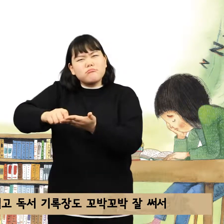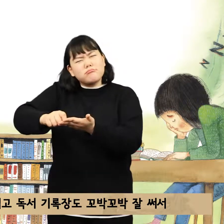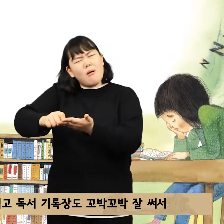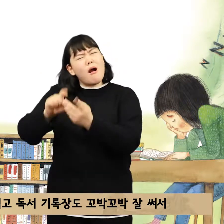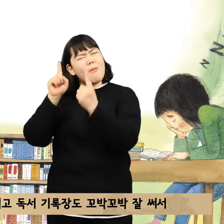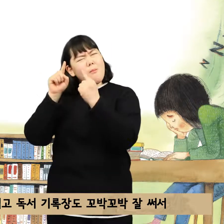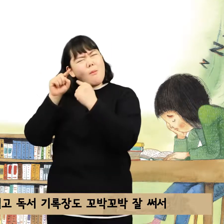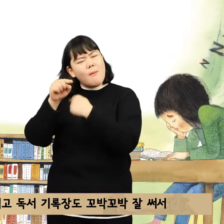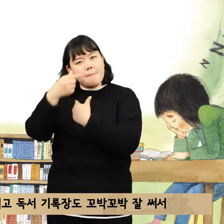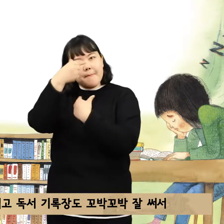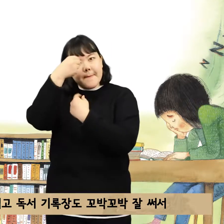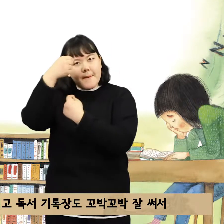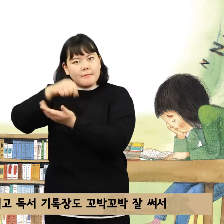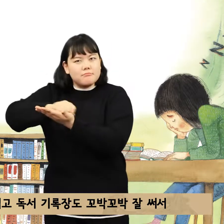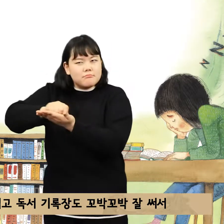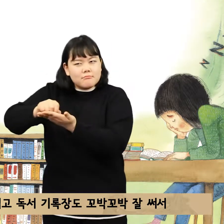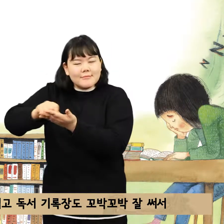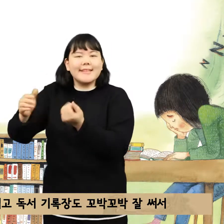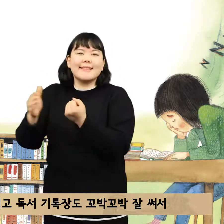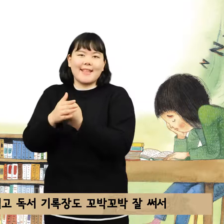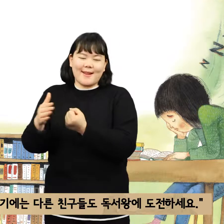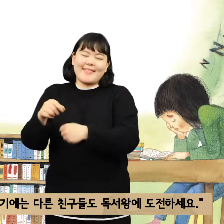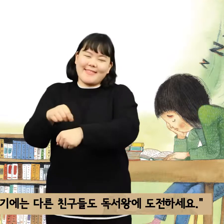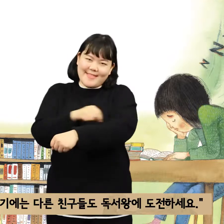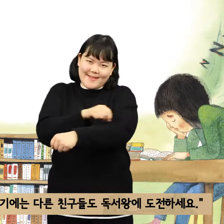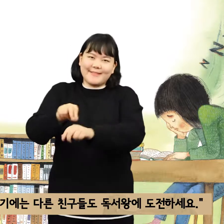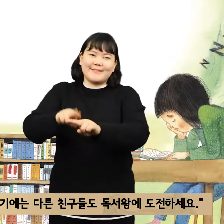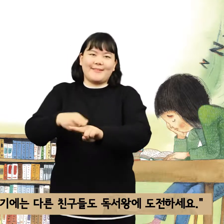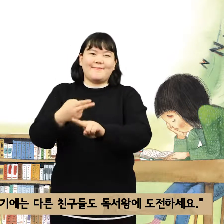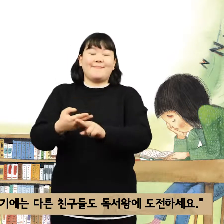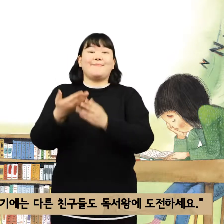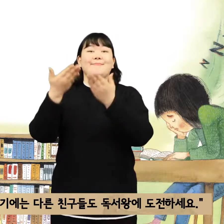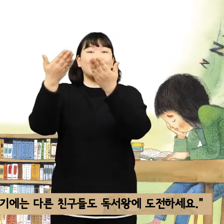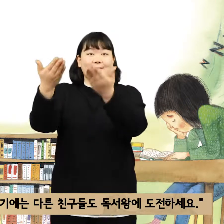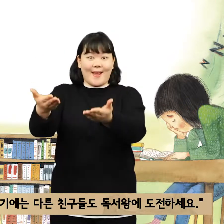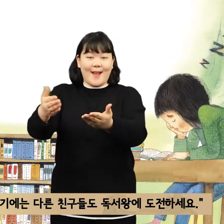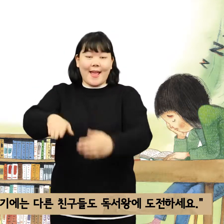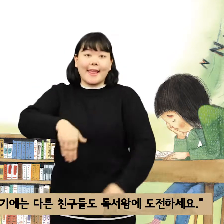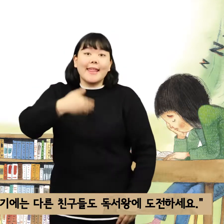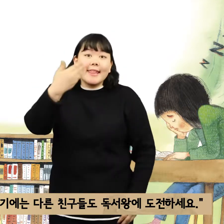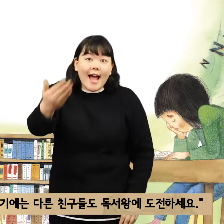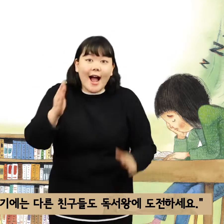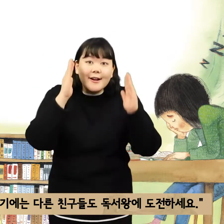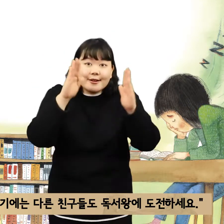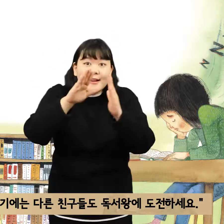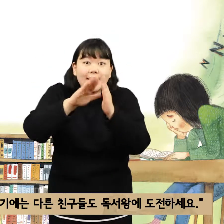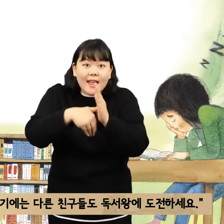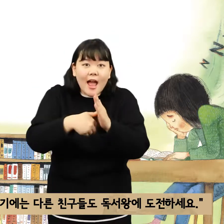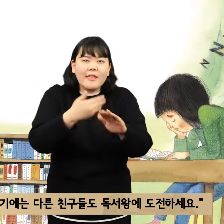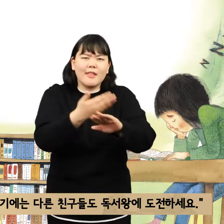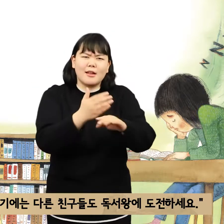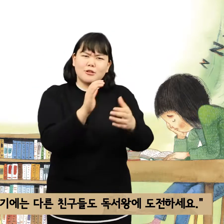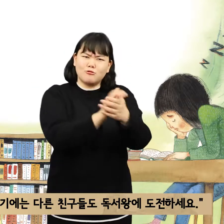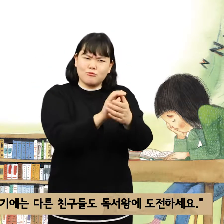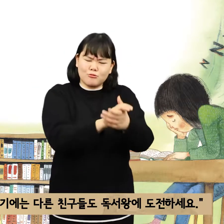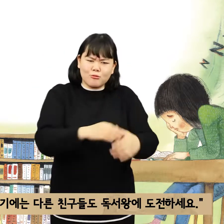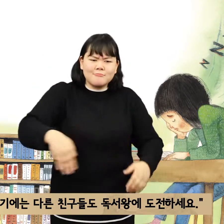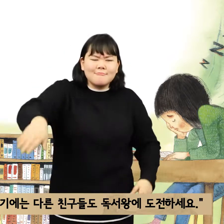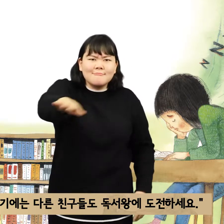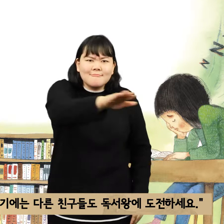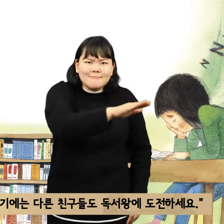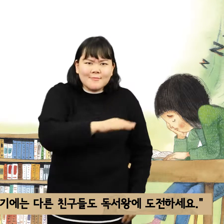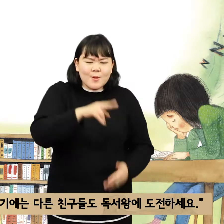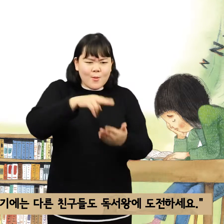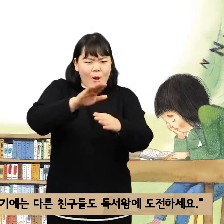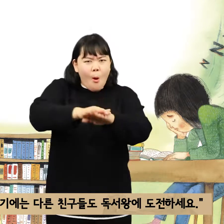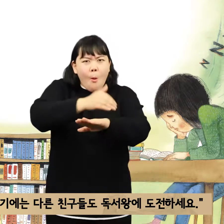독서 기록장도 꼬박꼬박 잘 써서 선생님이 주는 선물이야. 다음 학기에는 다른